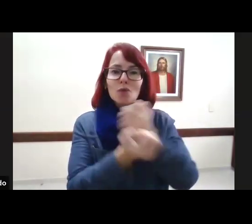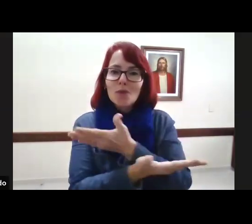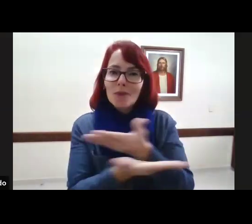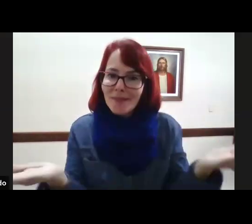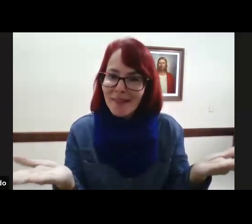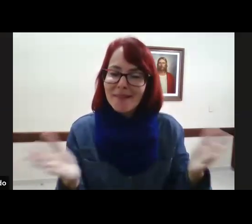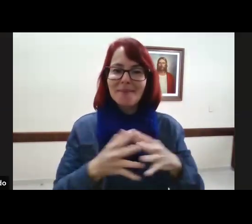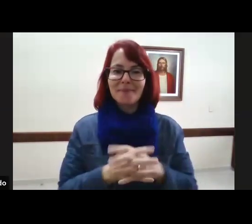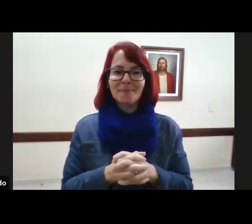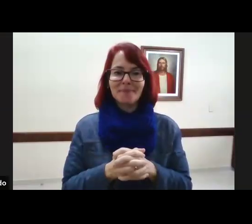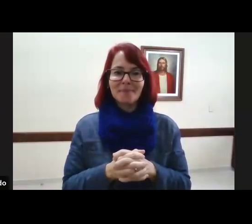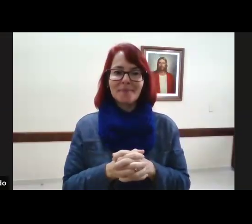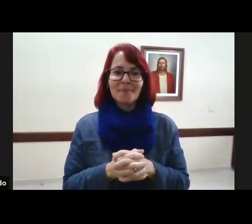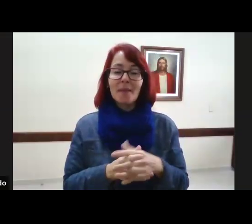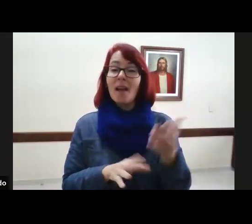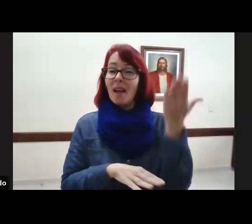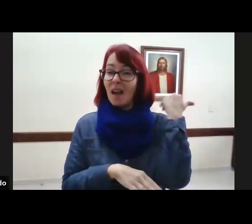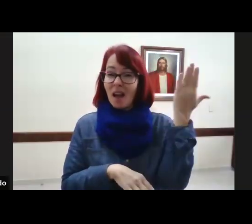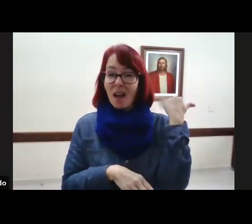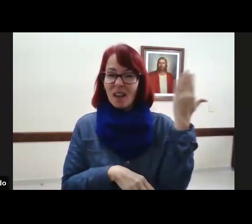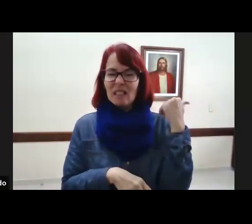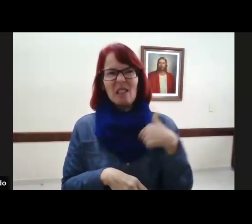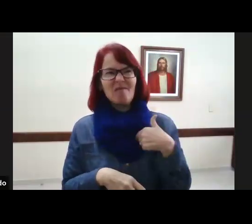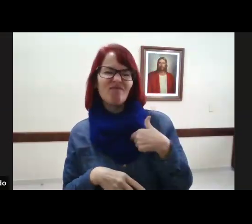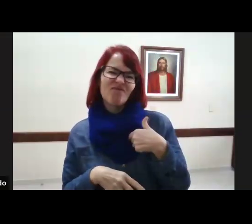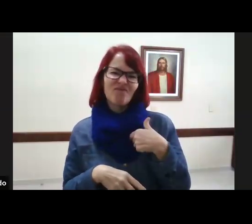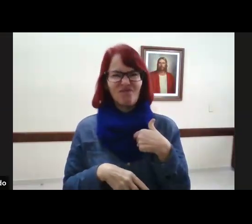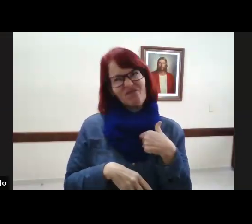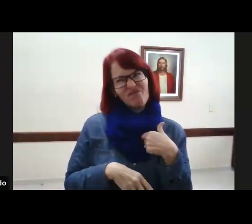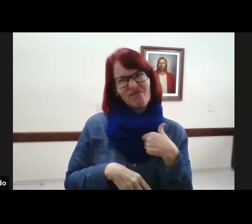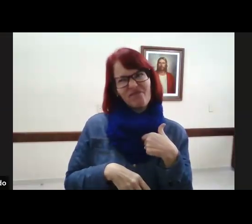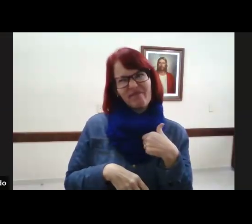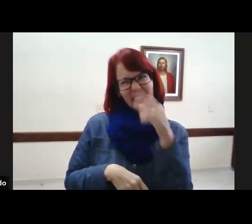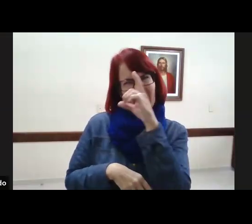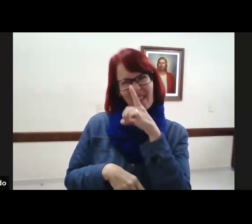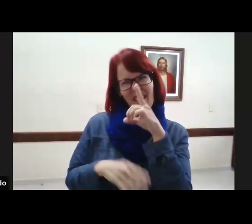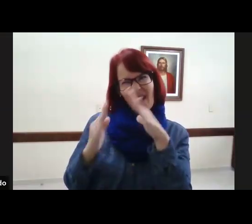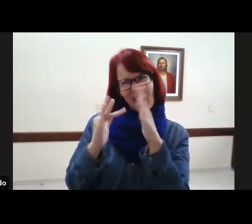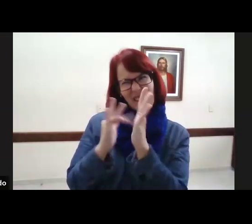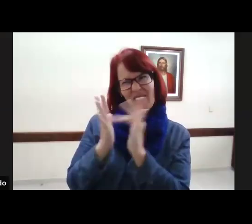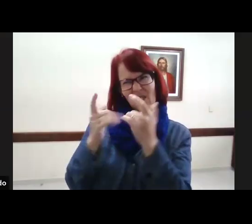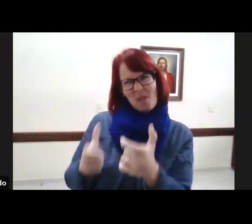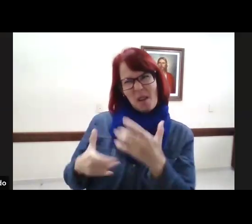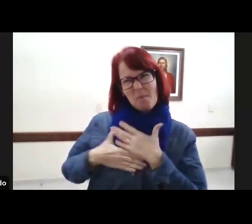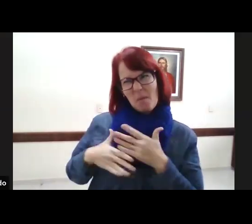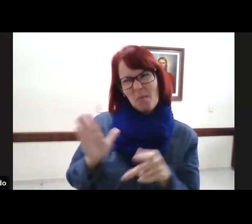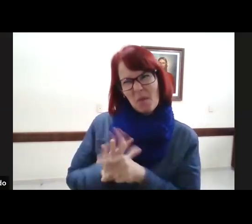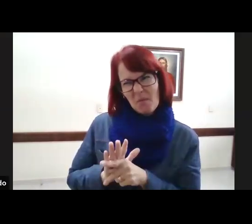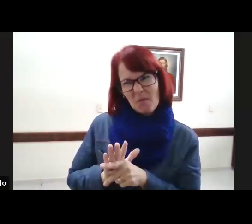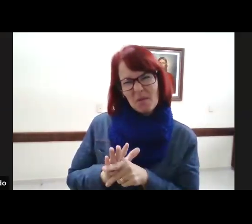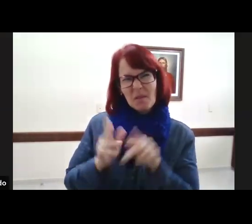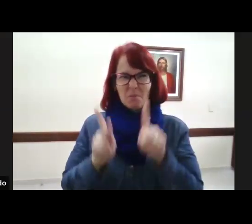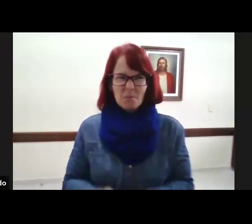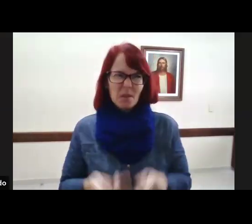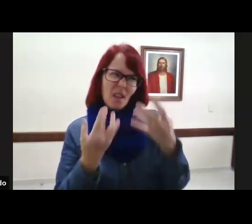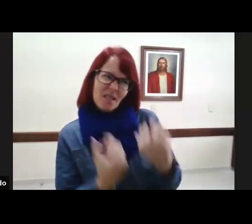vocês. Eu era aquela pessoa que eu era meio assim, tipo, será que a igreja realmente é o meu lugar? Será que você aceita? E